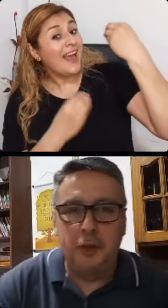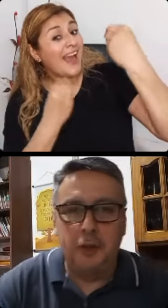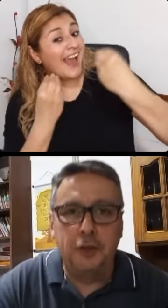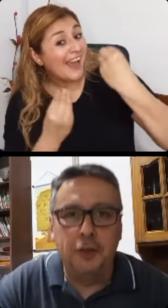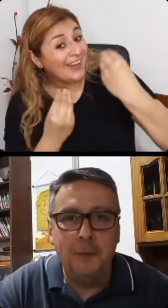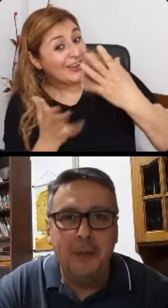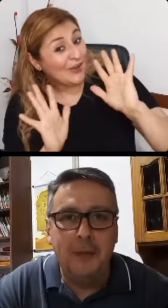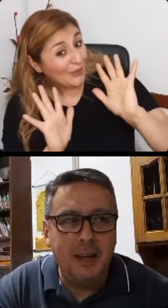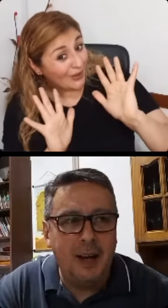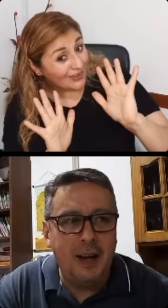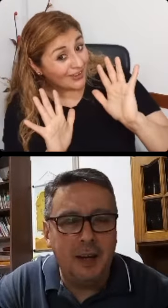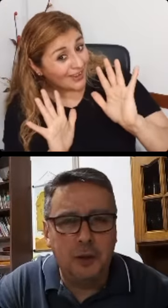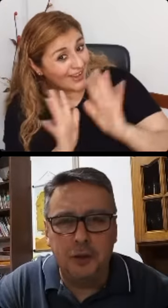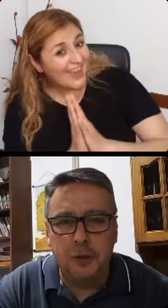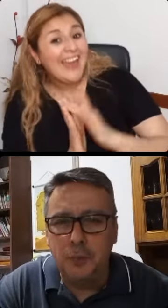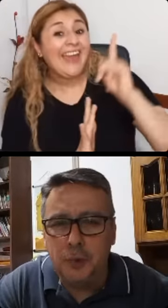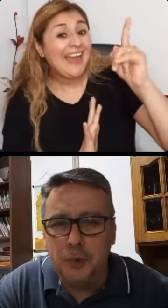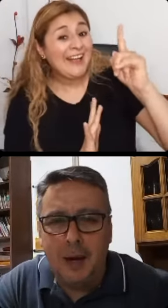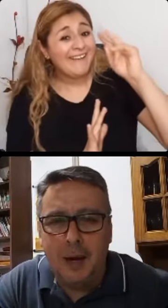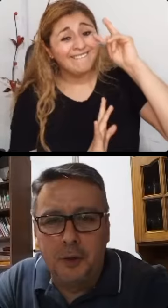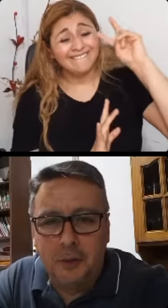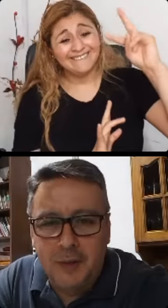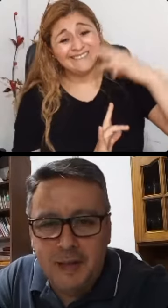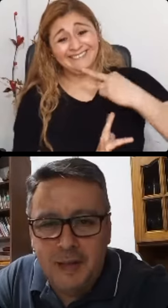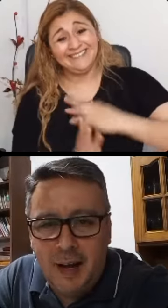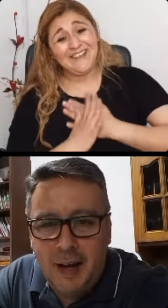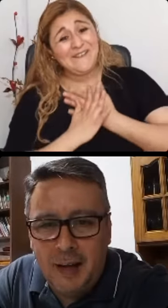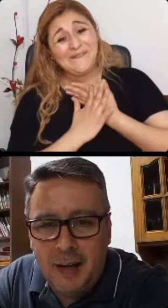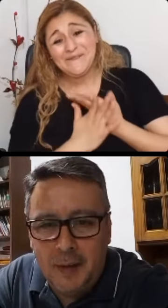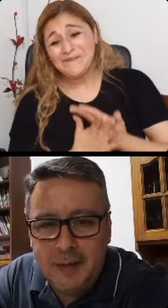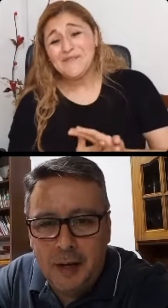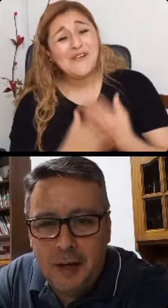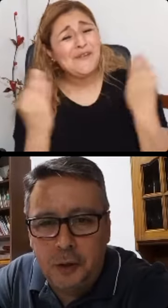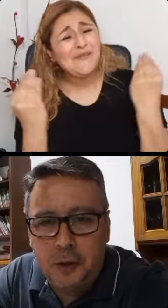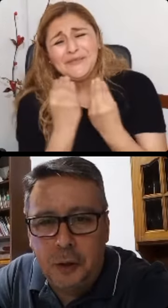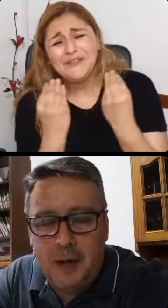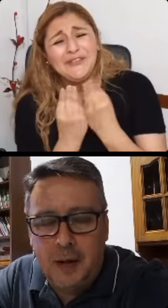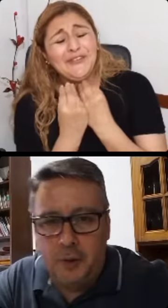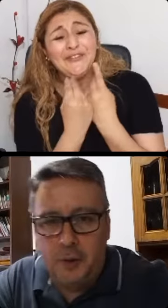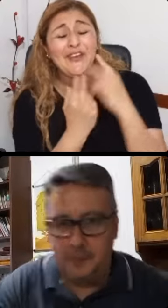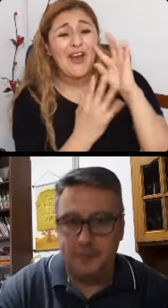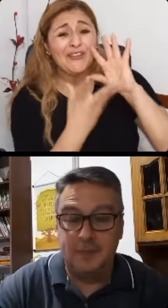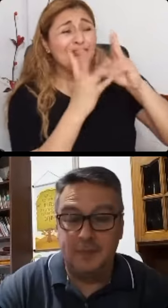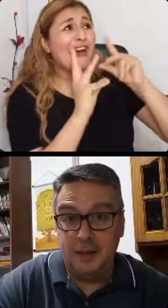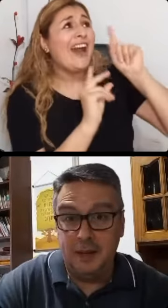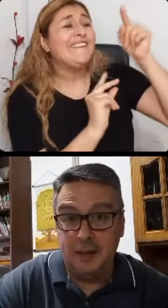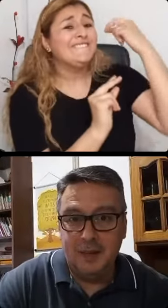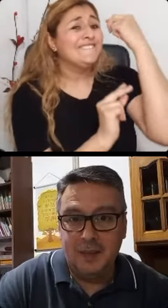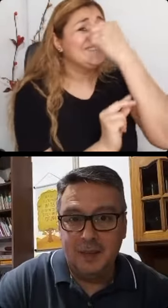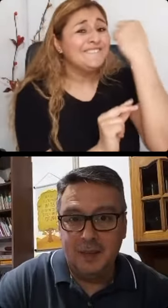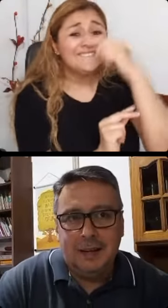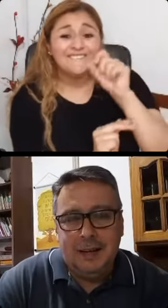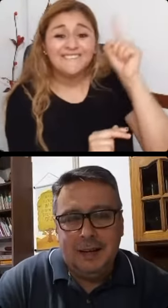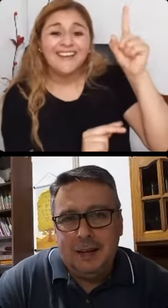y de repente digo no Dios me mira con mucho como decía acá Marcela con ojos de amor ¿sí?